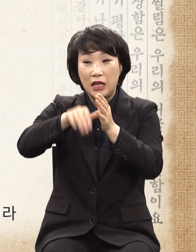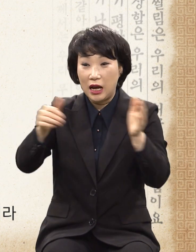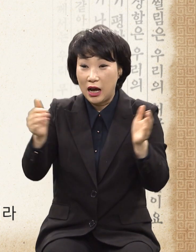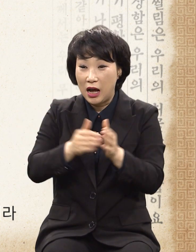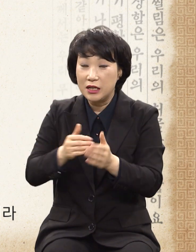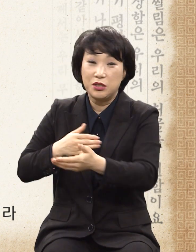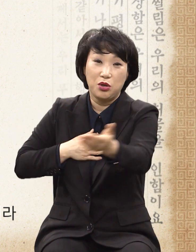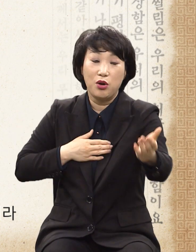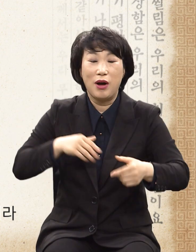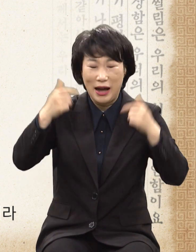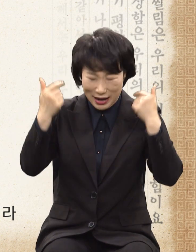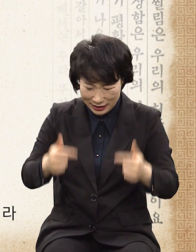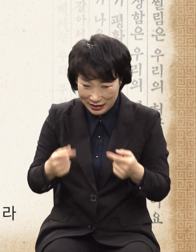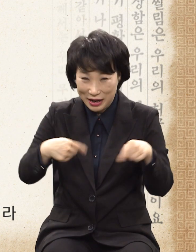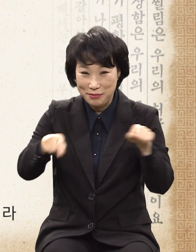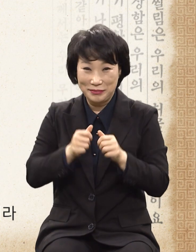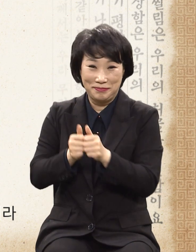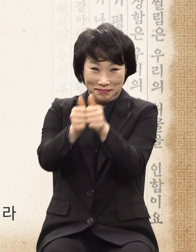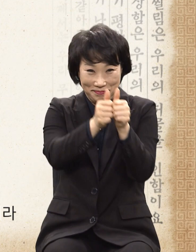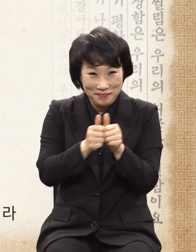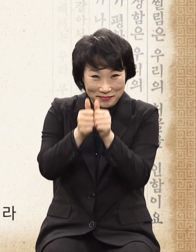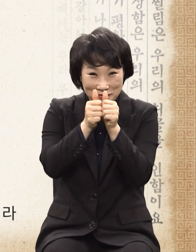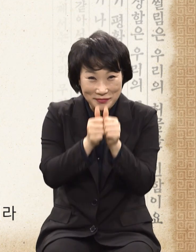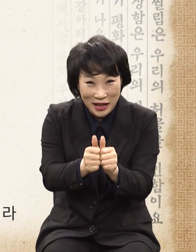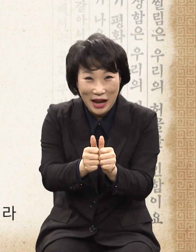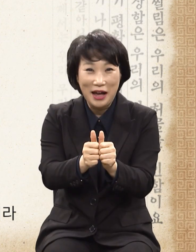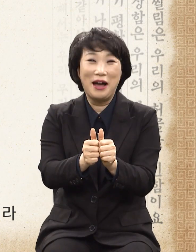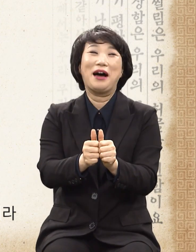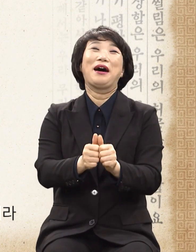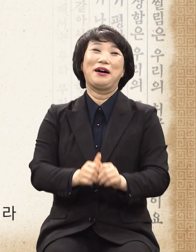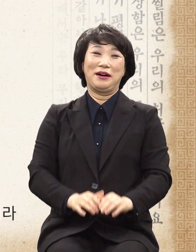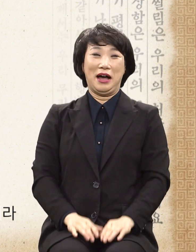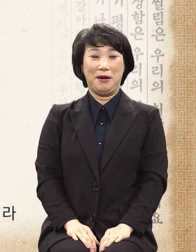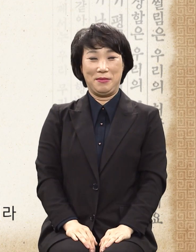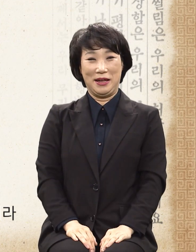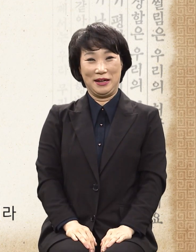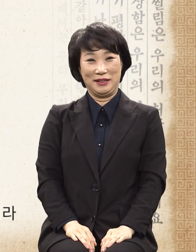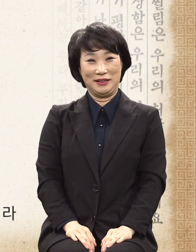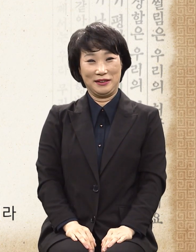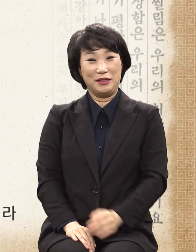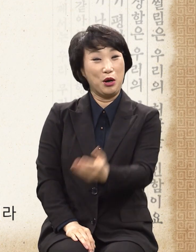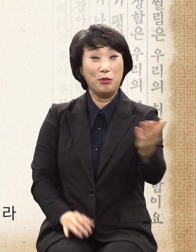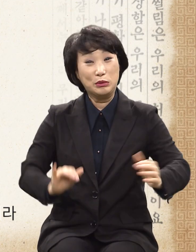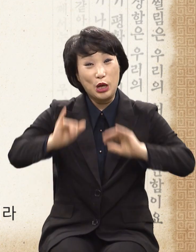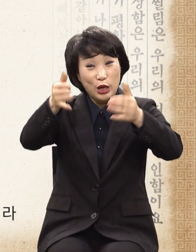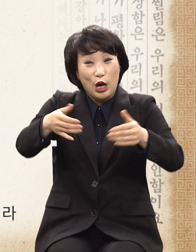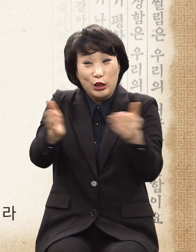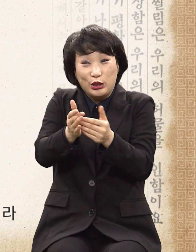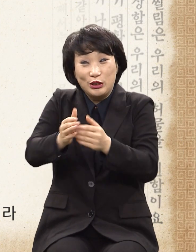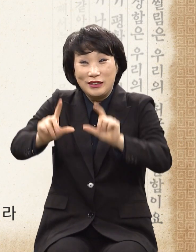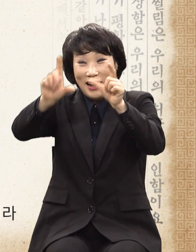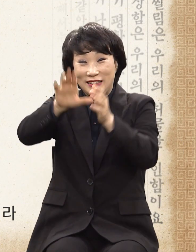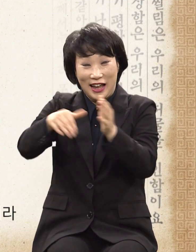너희와 항상 함께 있으리라 하시니라. 세상 끝날까지, 한 세대는